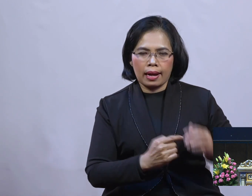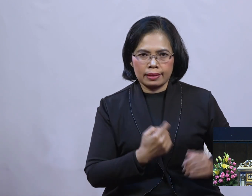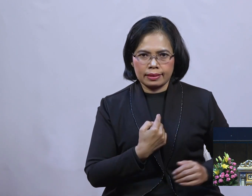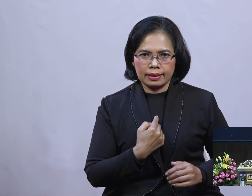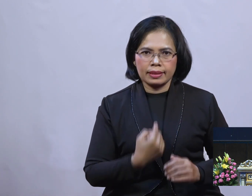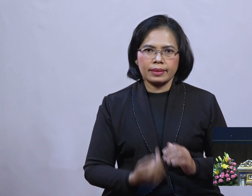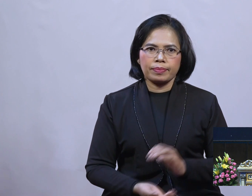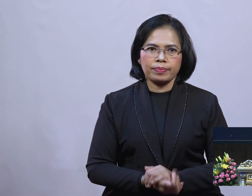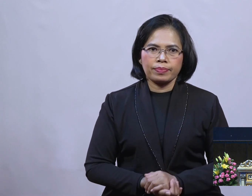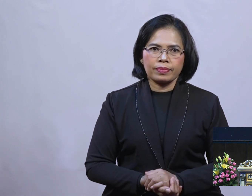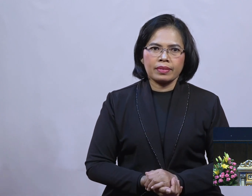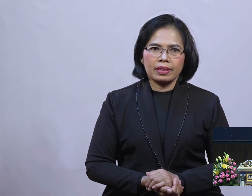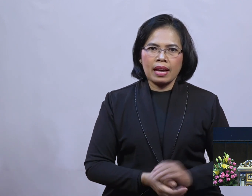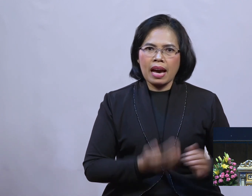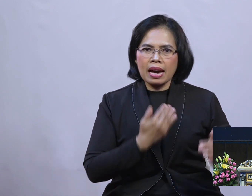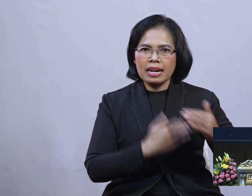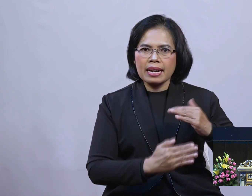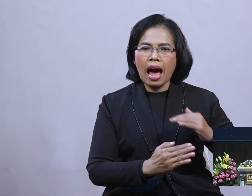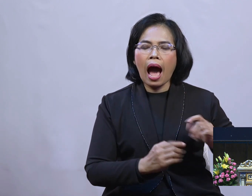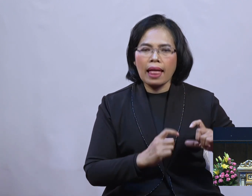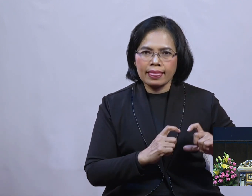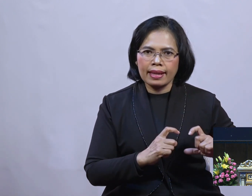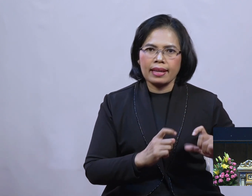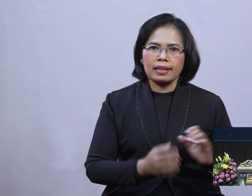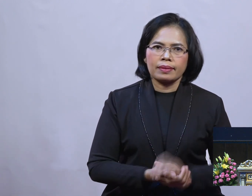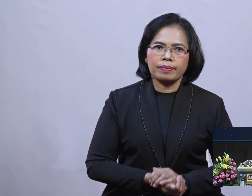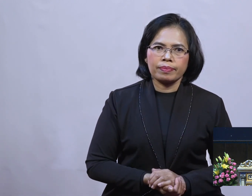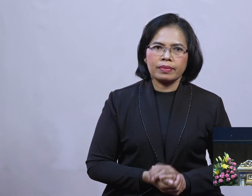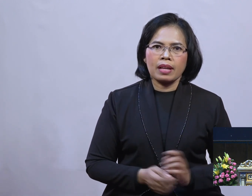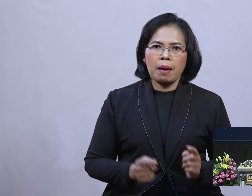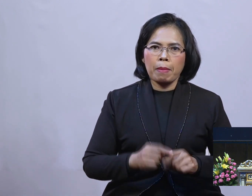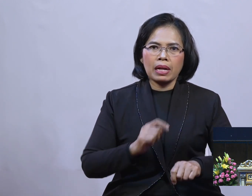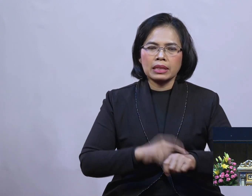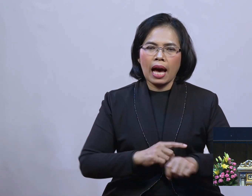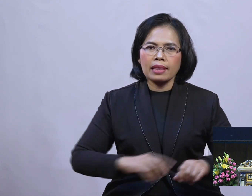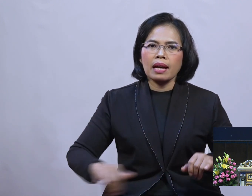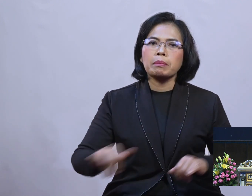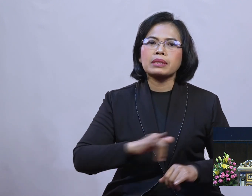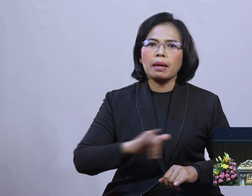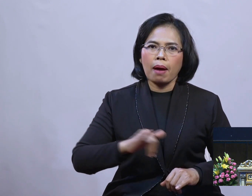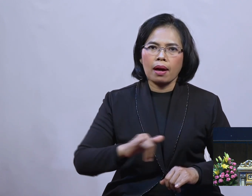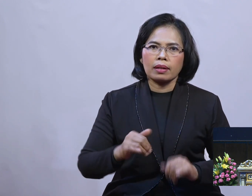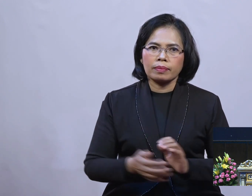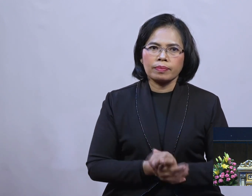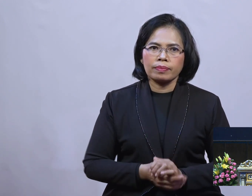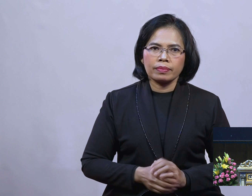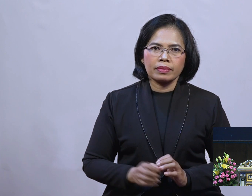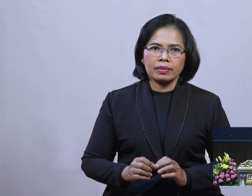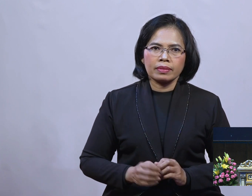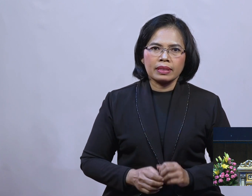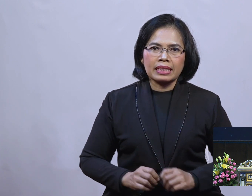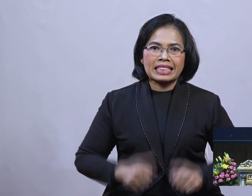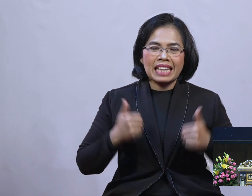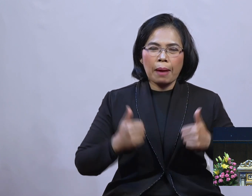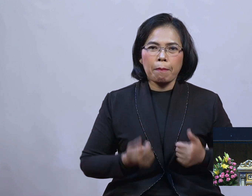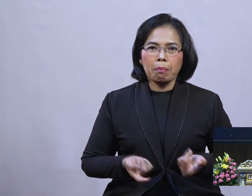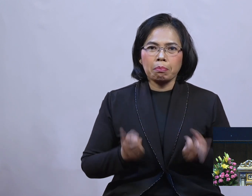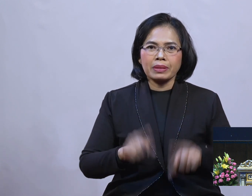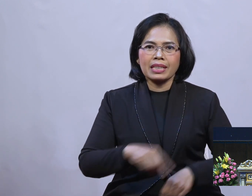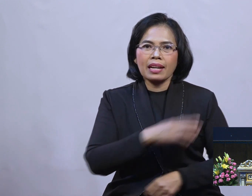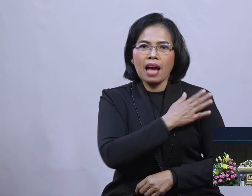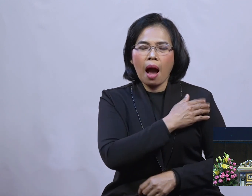Ayo kita jadi orang-orang yang hidup rendah hati Hai dan pada saat yang bersamaan siap jadi hamba